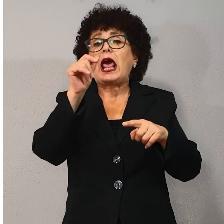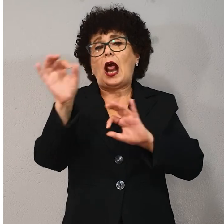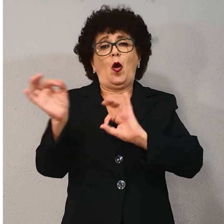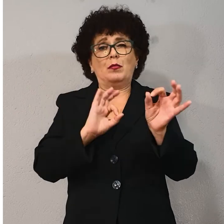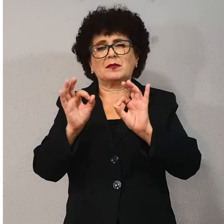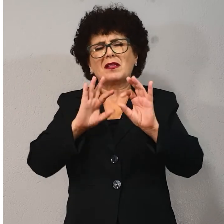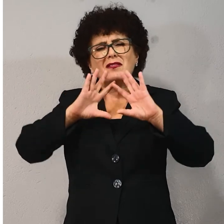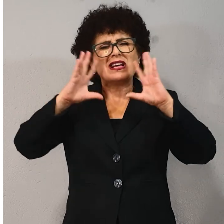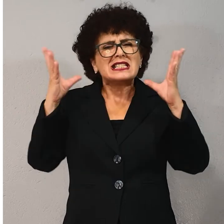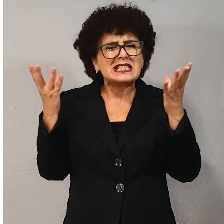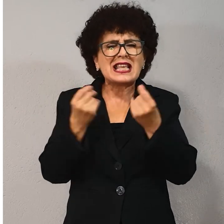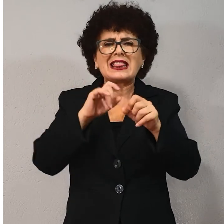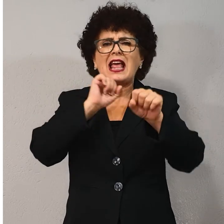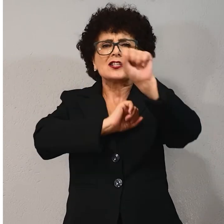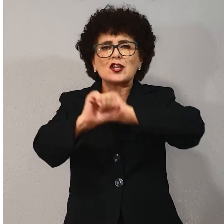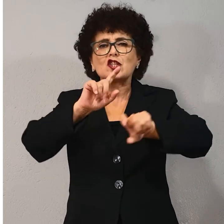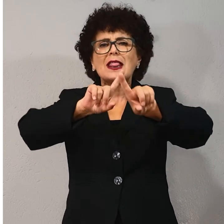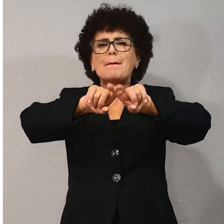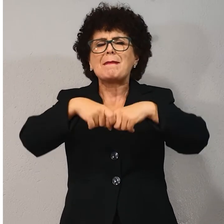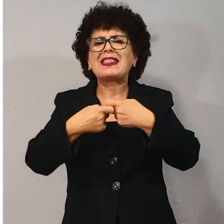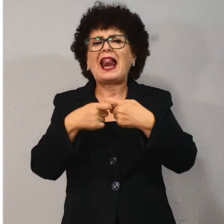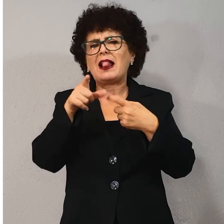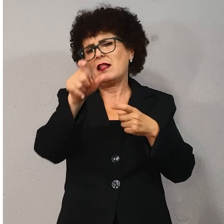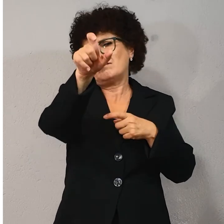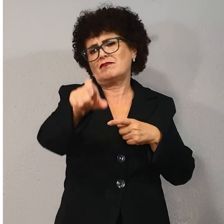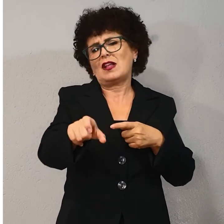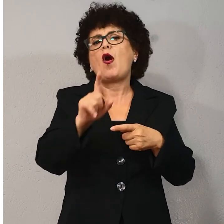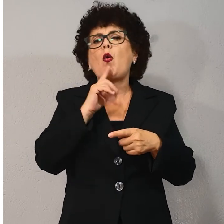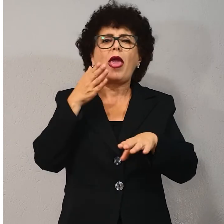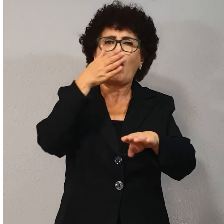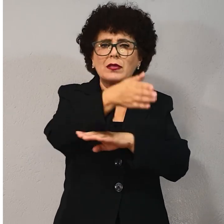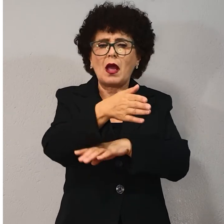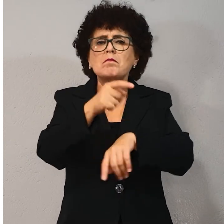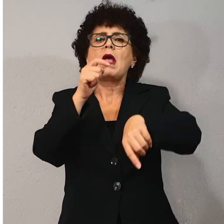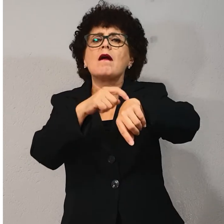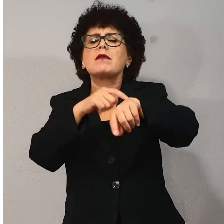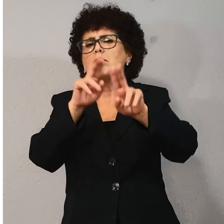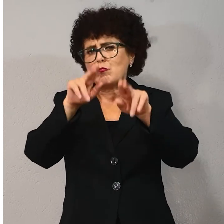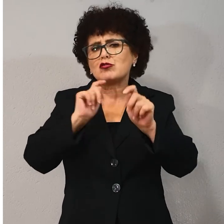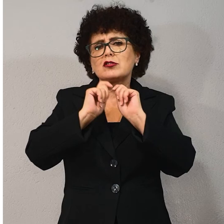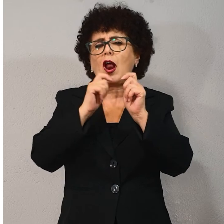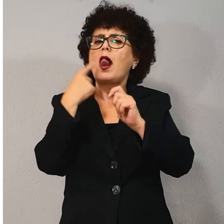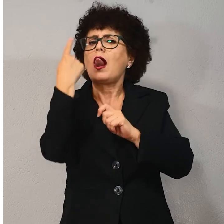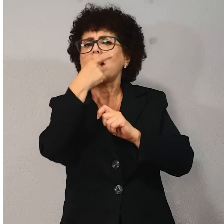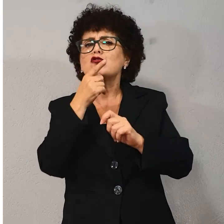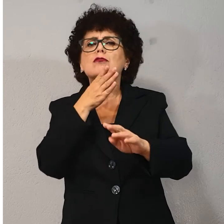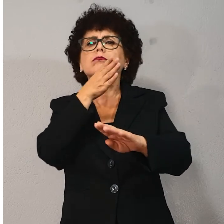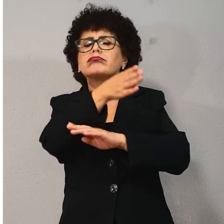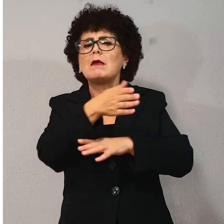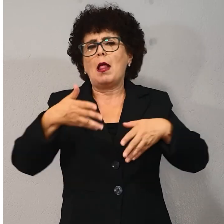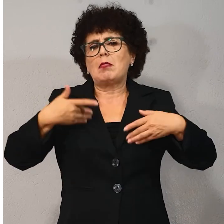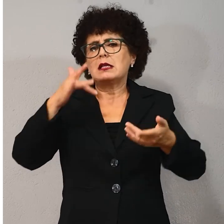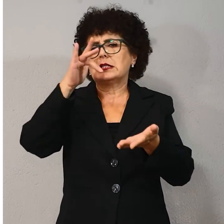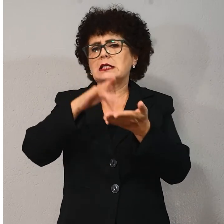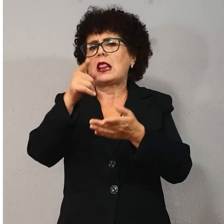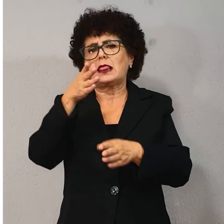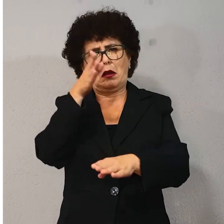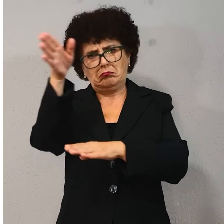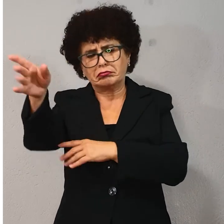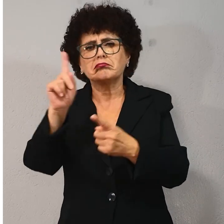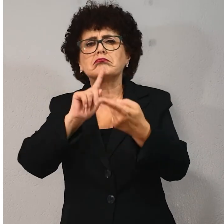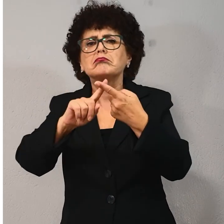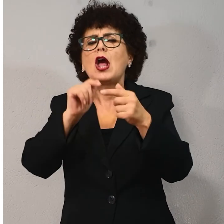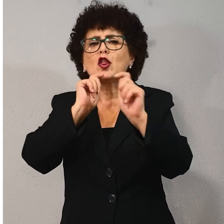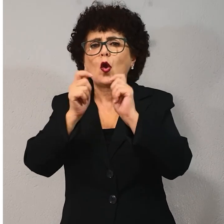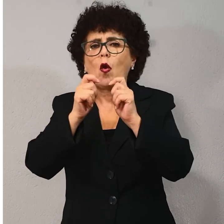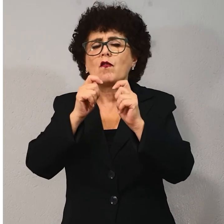обезбедува сите заштитни материјали за клиентите. Термин може да се закаже лично во нашите младински центри.